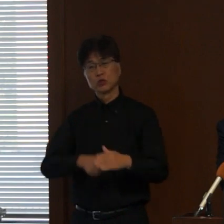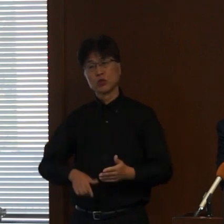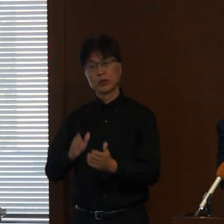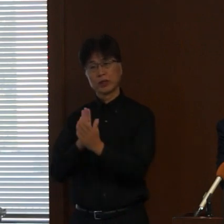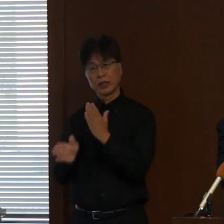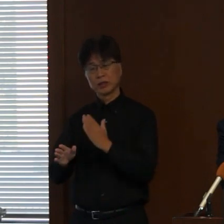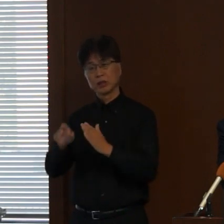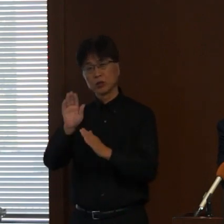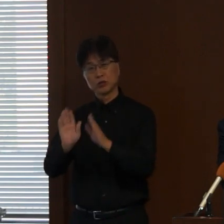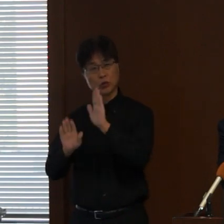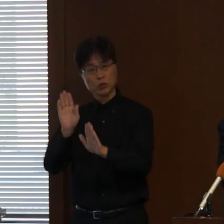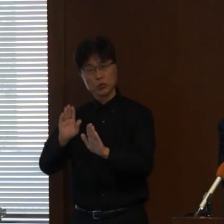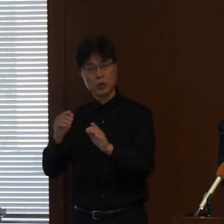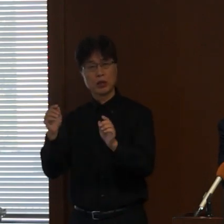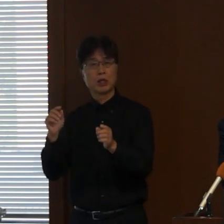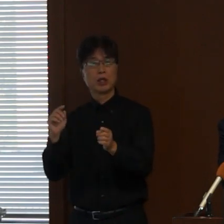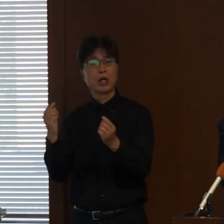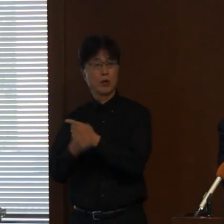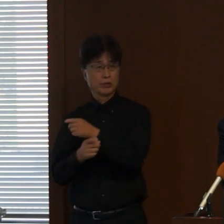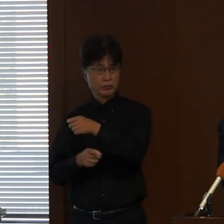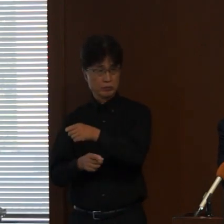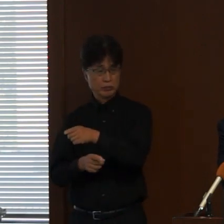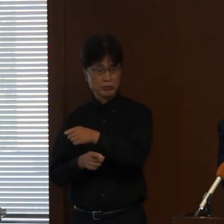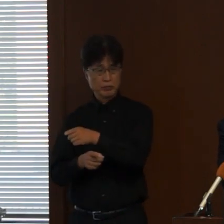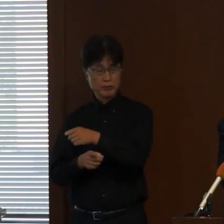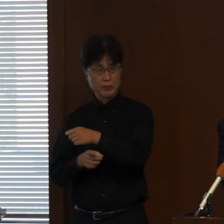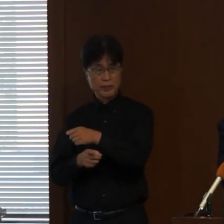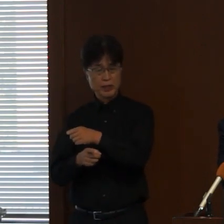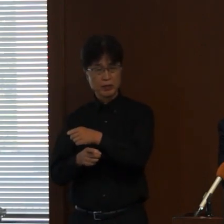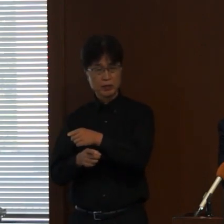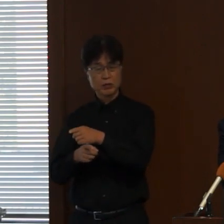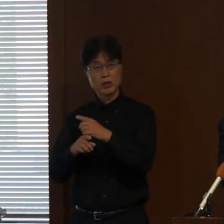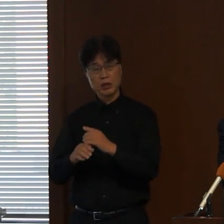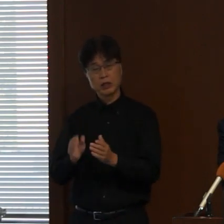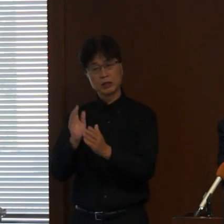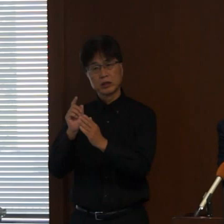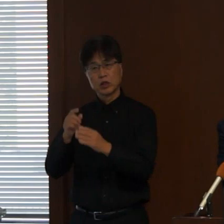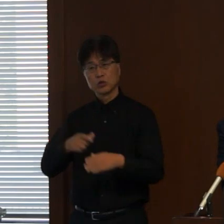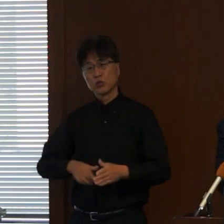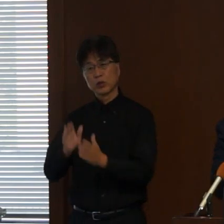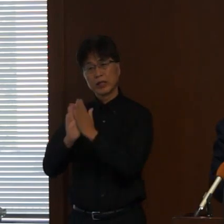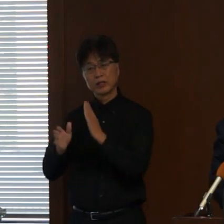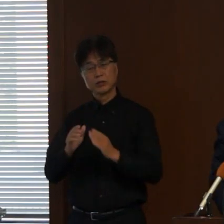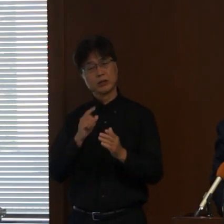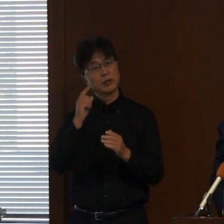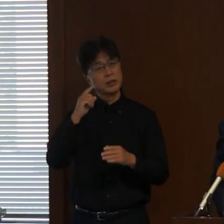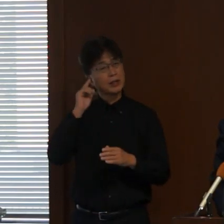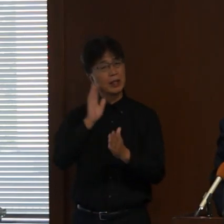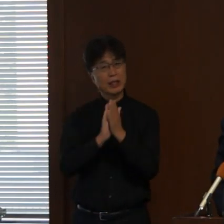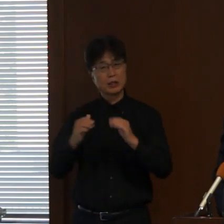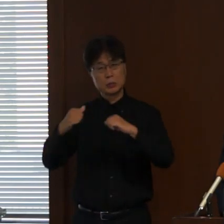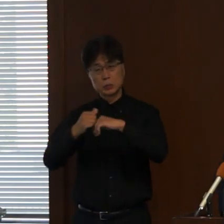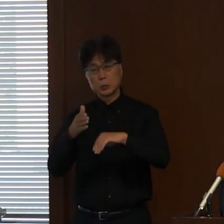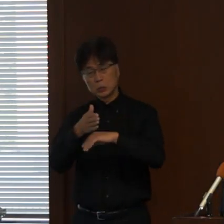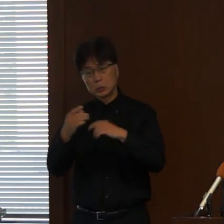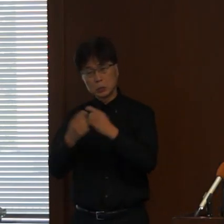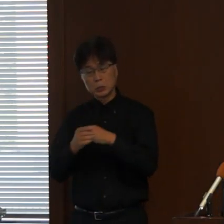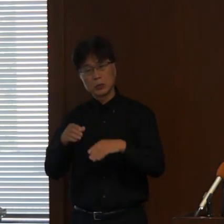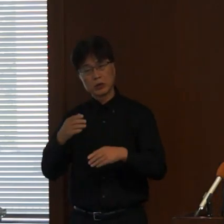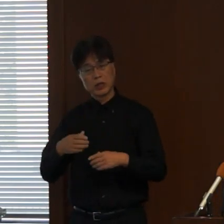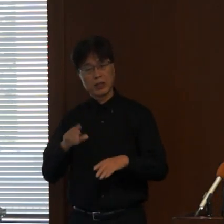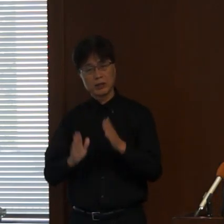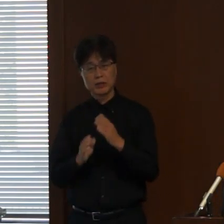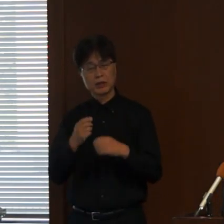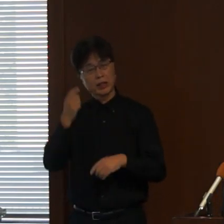きというものが変わってくるわけだから、そこについての見直し点検作業は必要だろうと思っています。 あと1